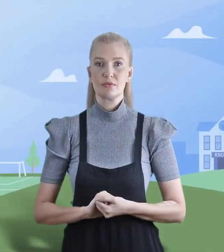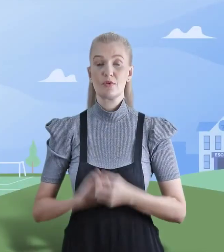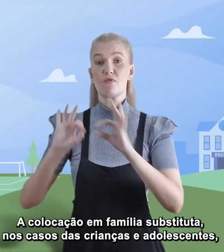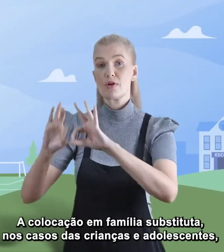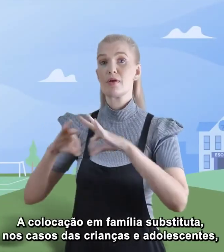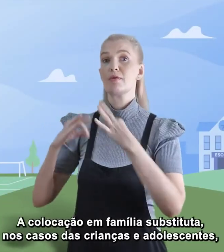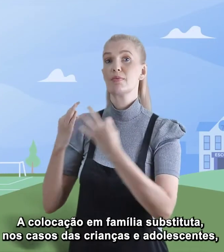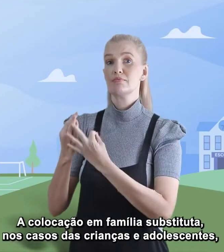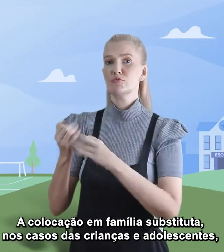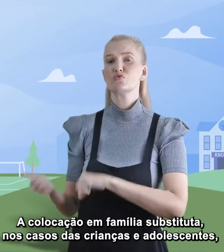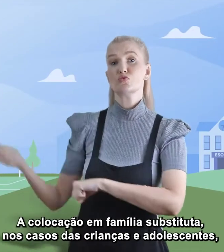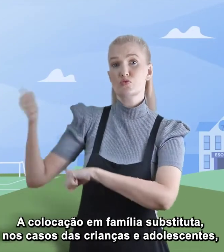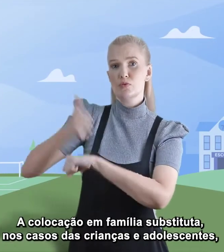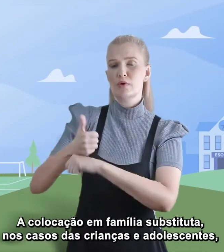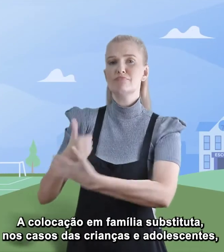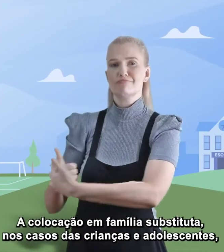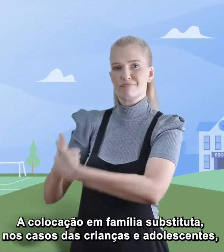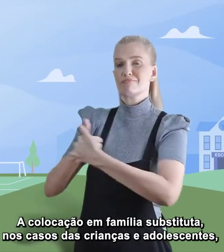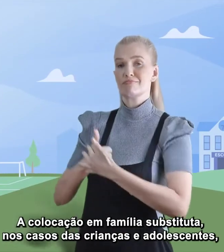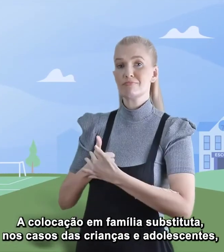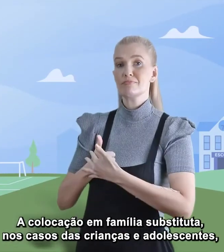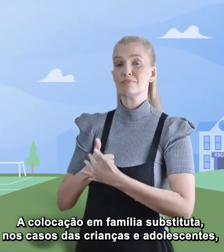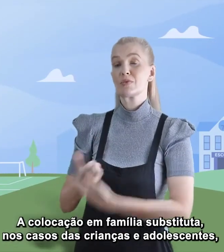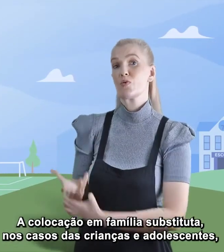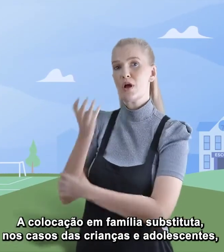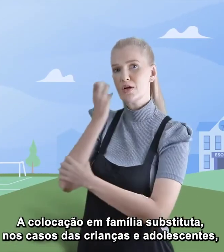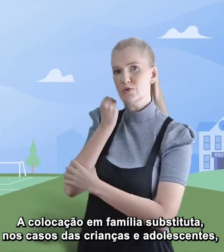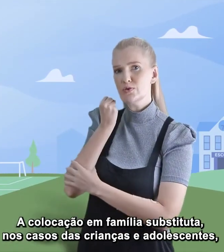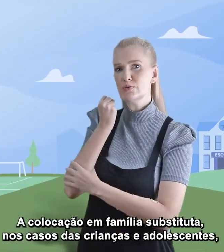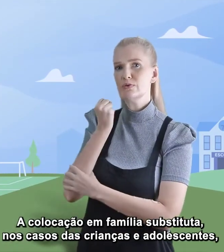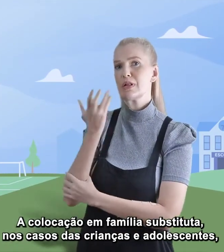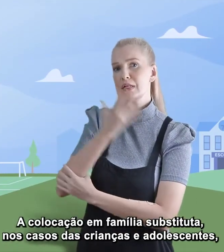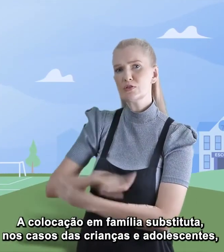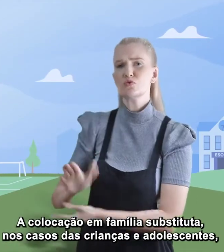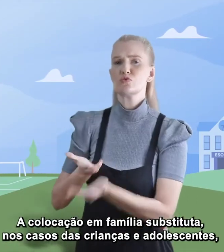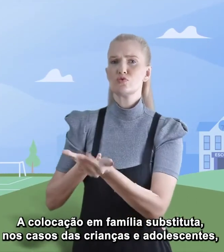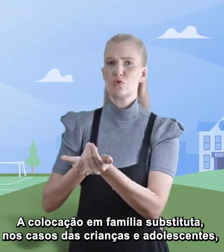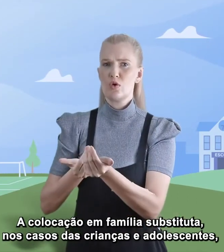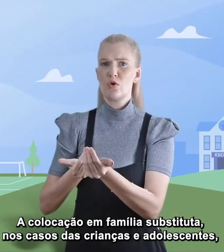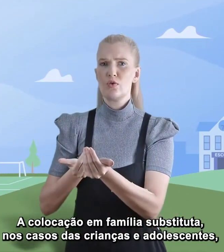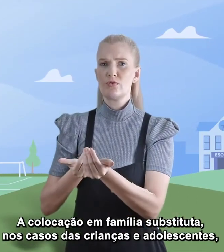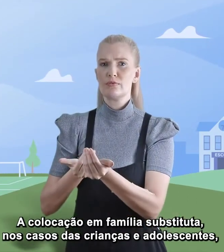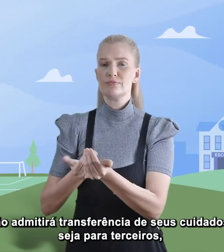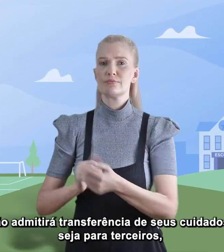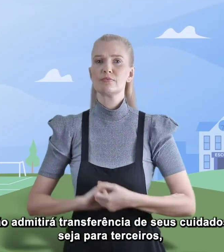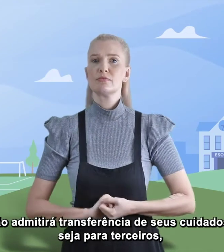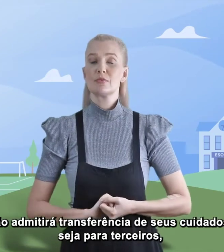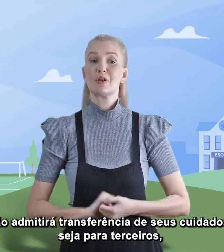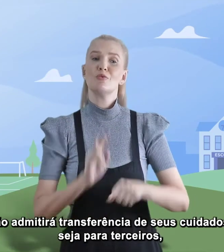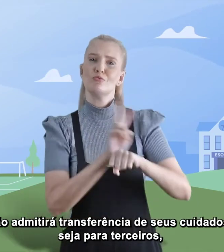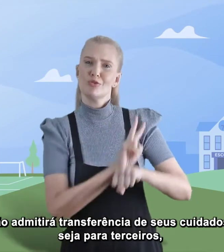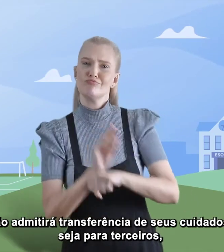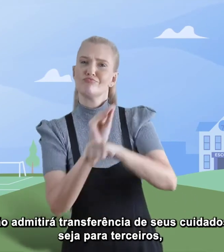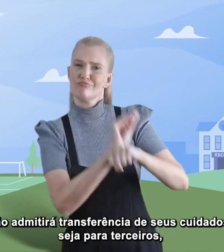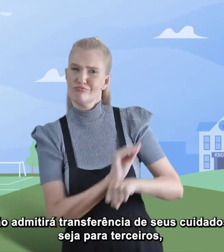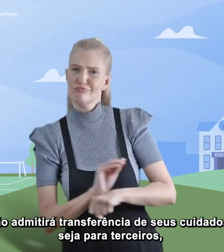A colocação em família substituta, nos casos das crianças e adolescentes, não admitirá transferência